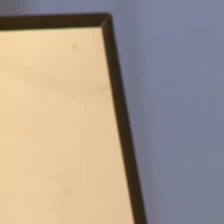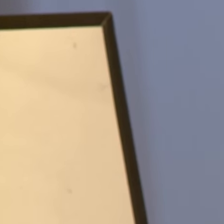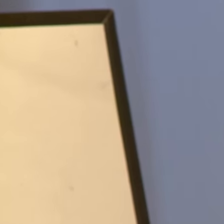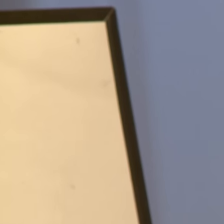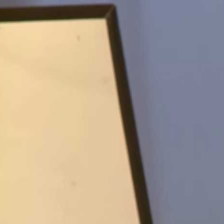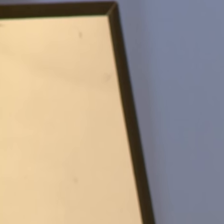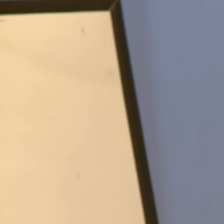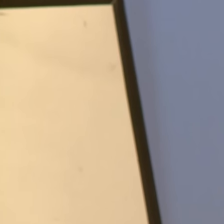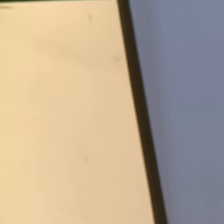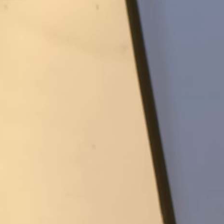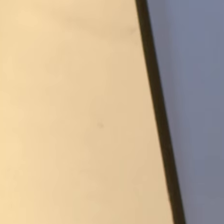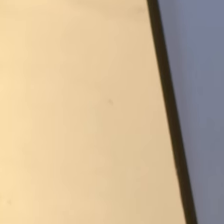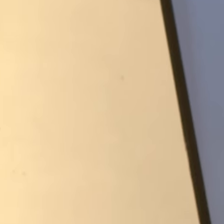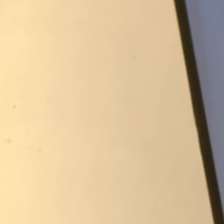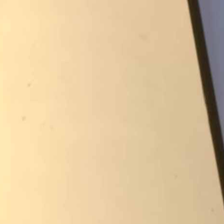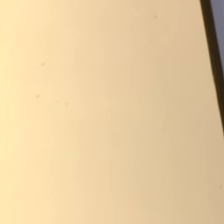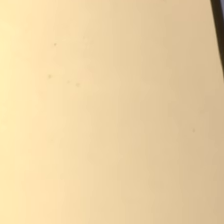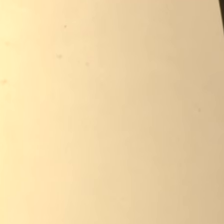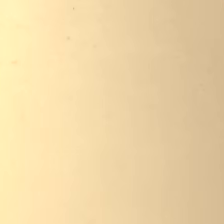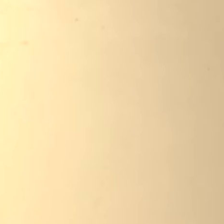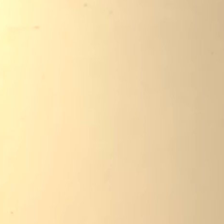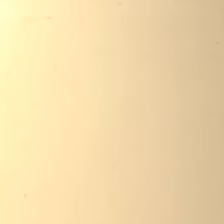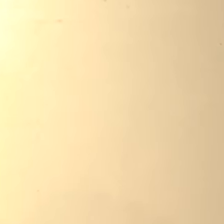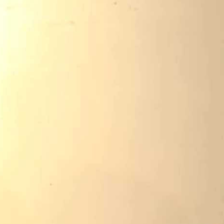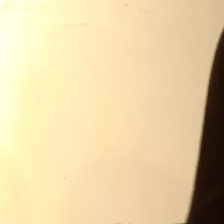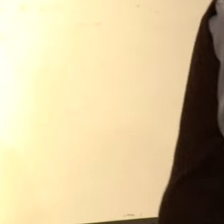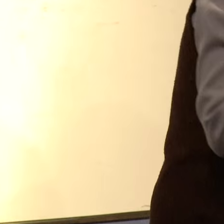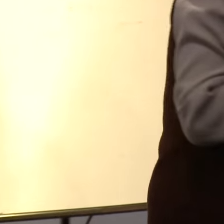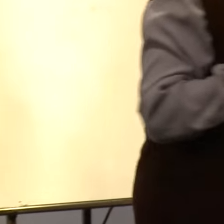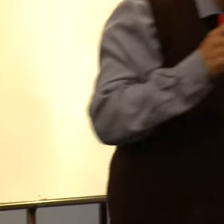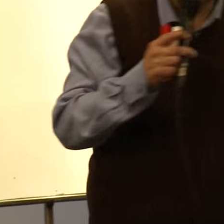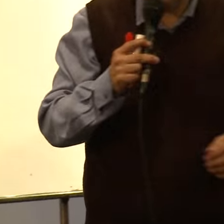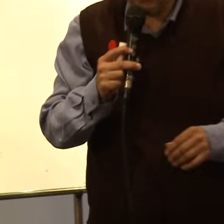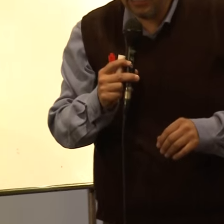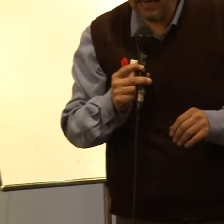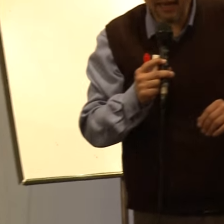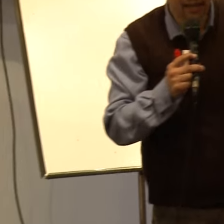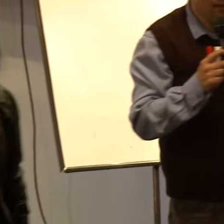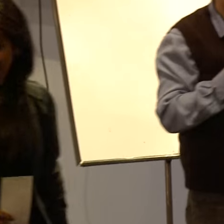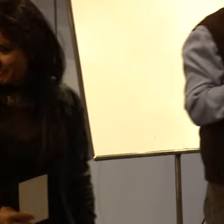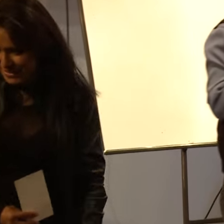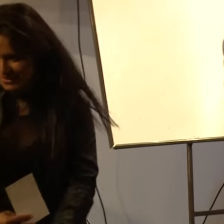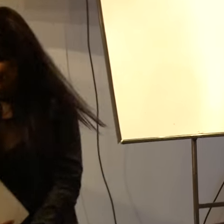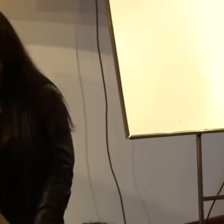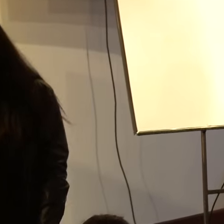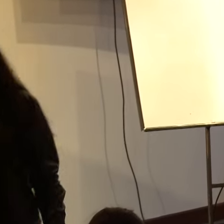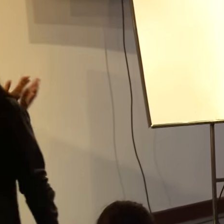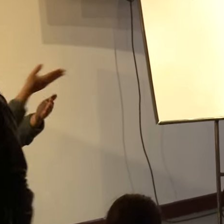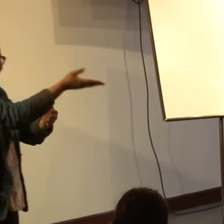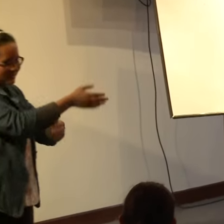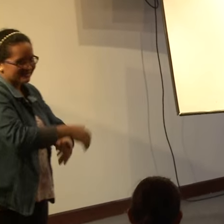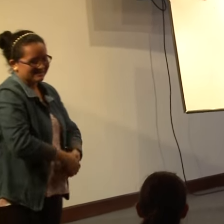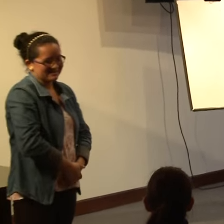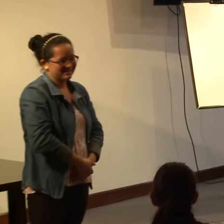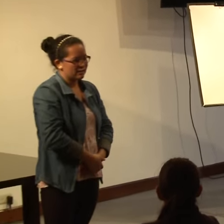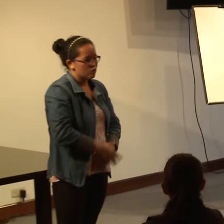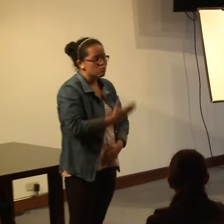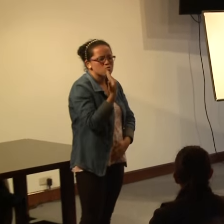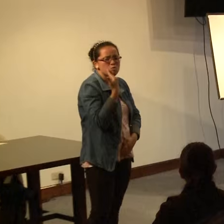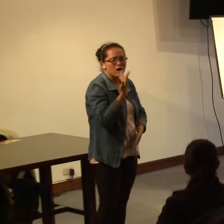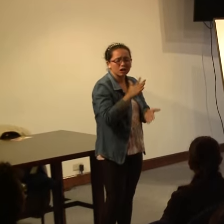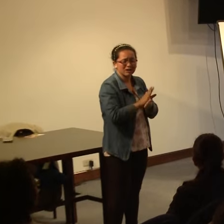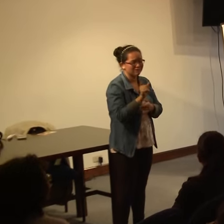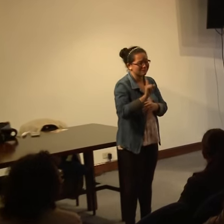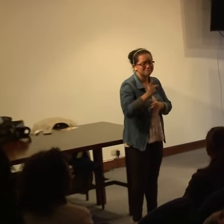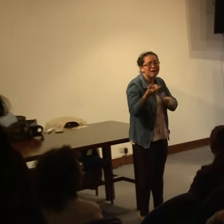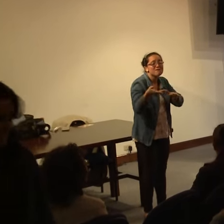poquito. Se las voy a pasar allá. Quiero que miren bien el rostro. Se pueden sentar. Muchas gracias. Porque la mujer no está tranquila, está muerta. Y si